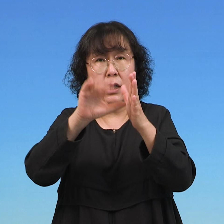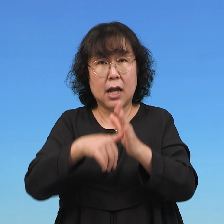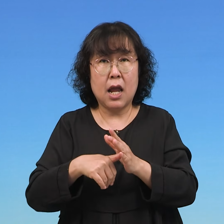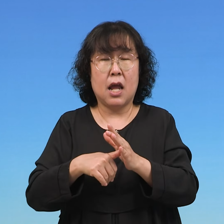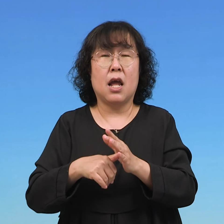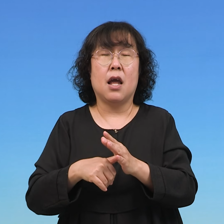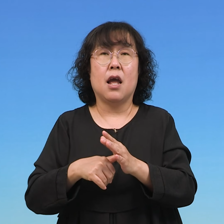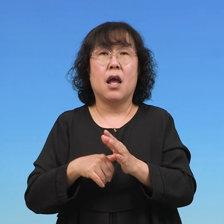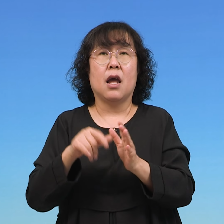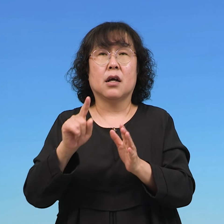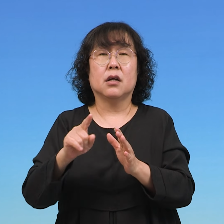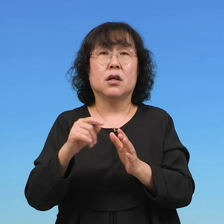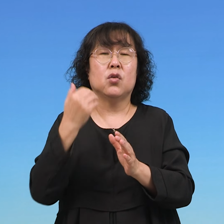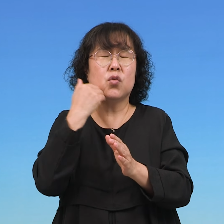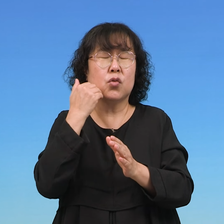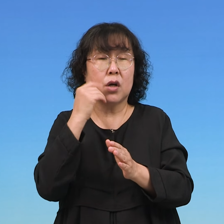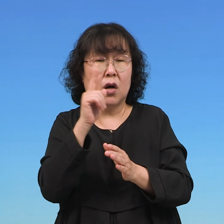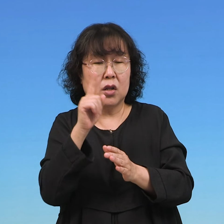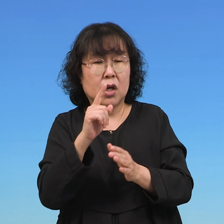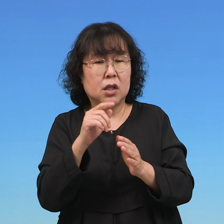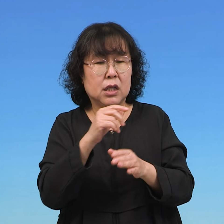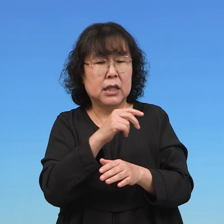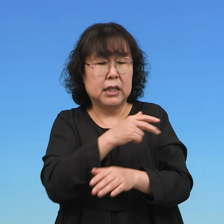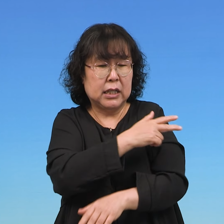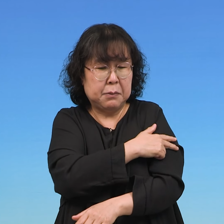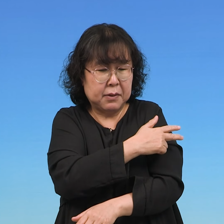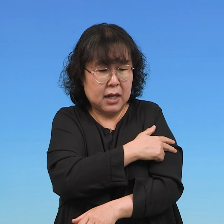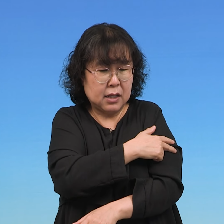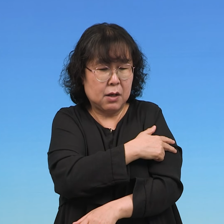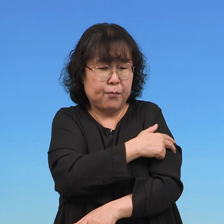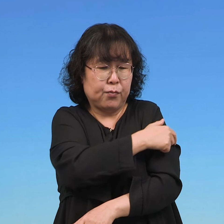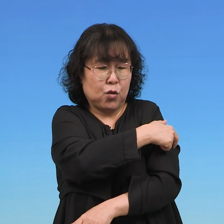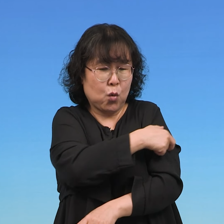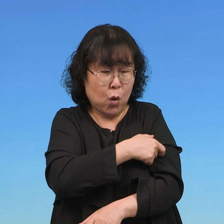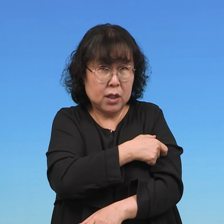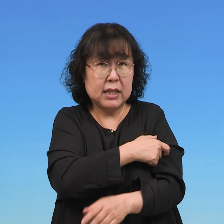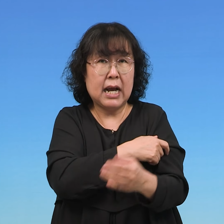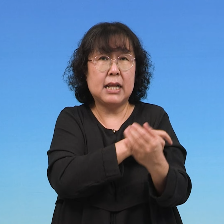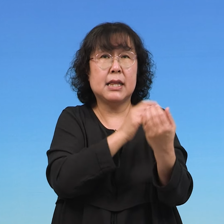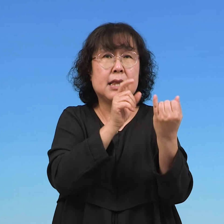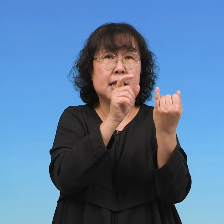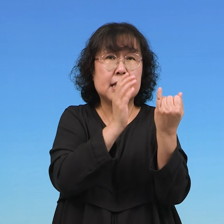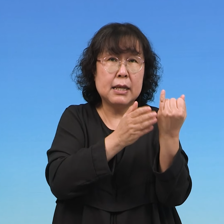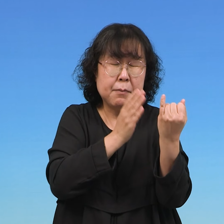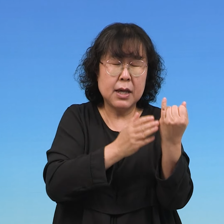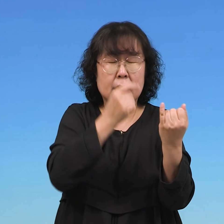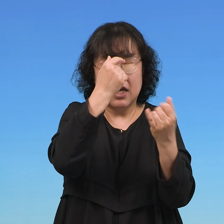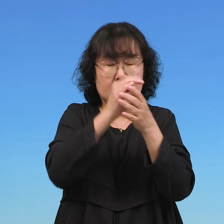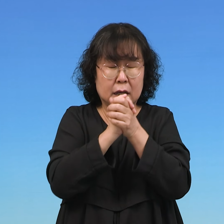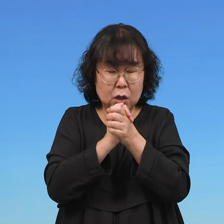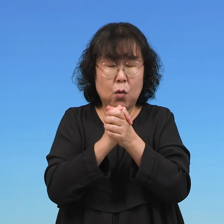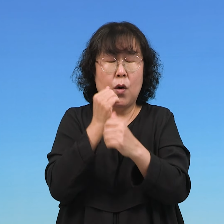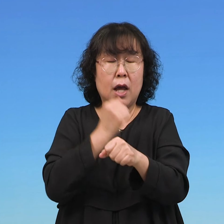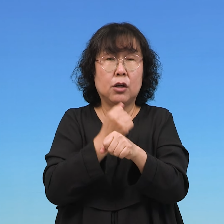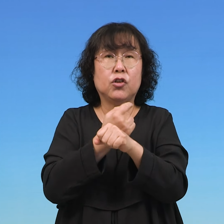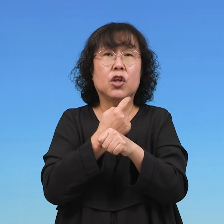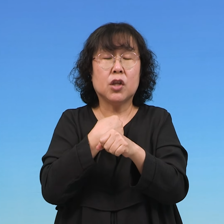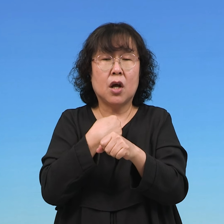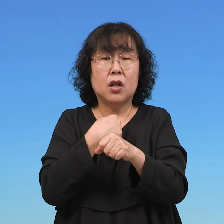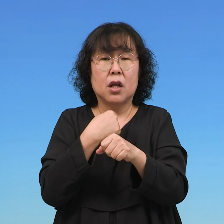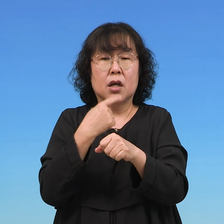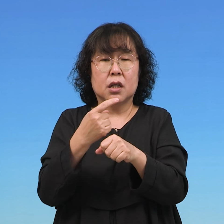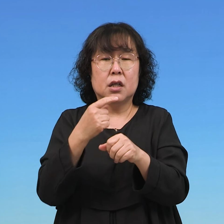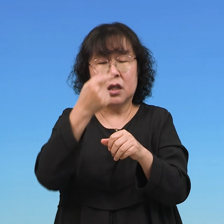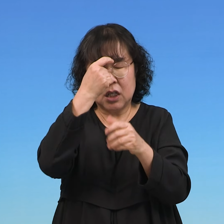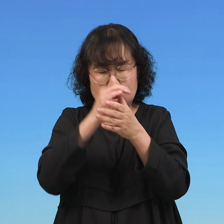때. 그 누군가, 어느 집사님이, 어느 권사님, 어느 목사님이 저를 위해 기도해 주셨던 그 힘으로 제가 지금 여기